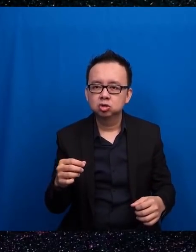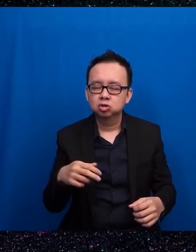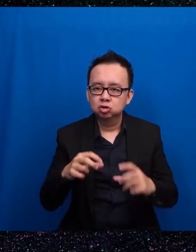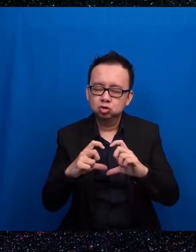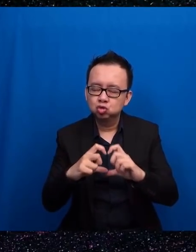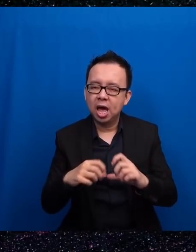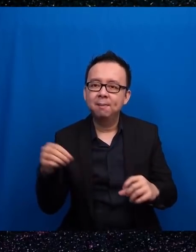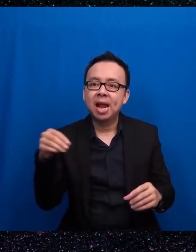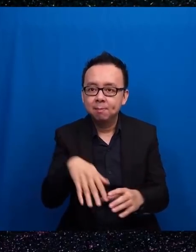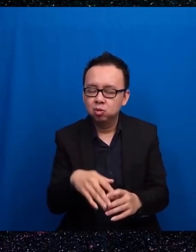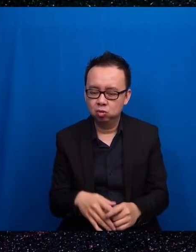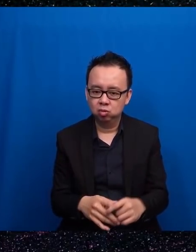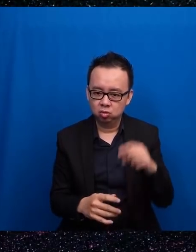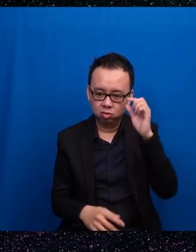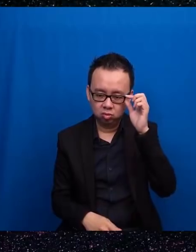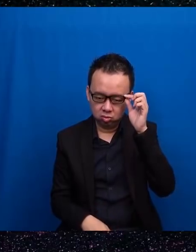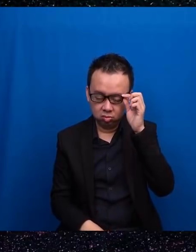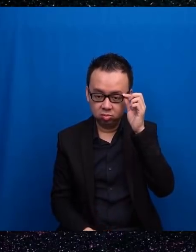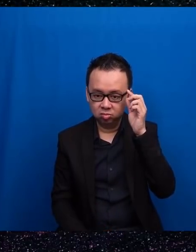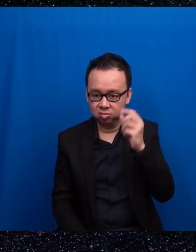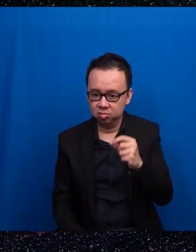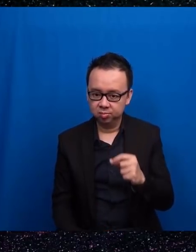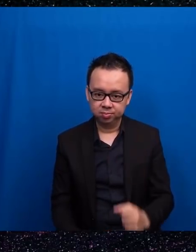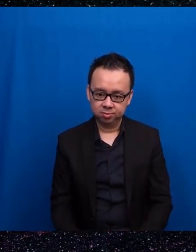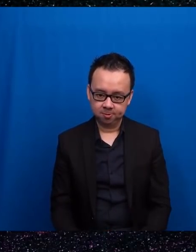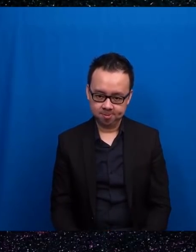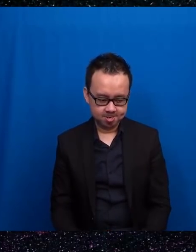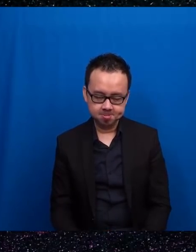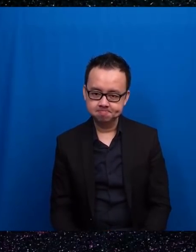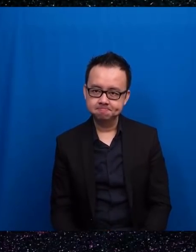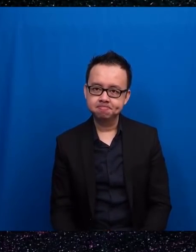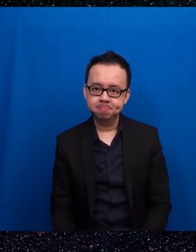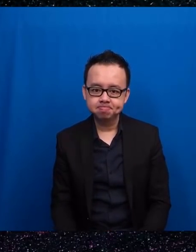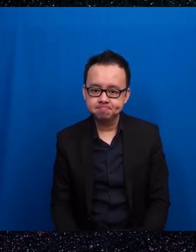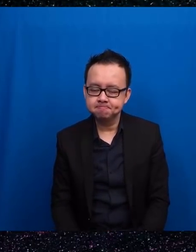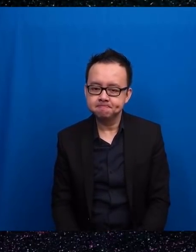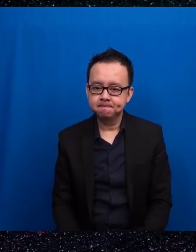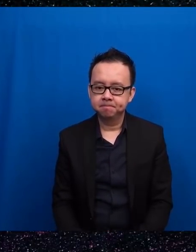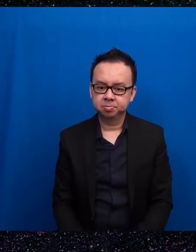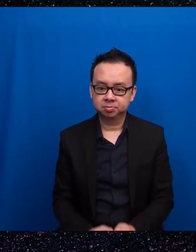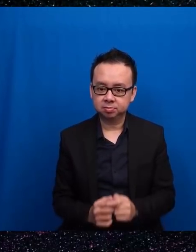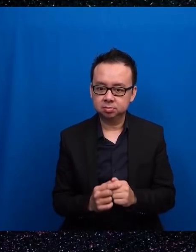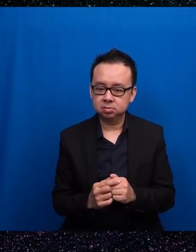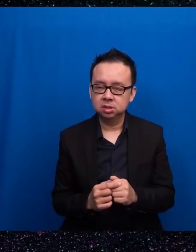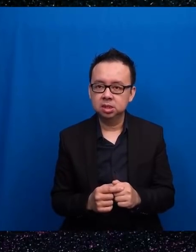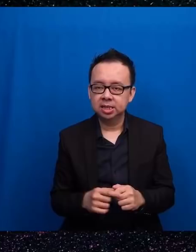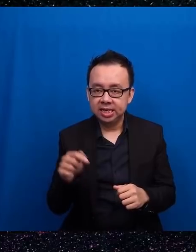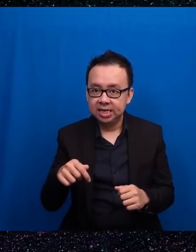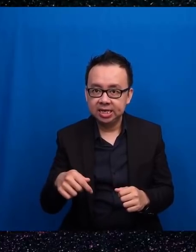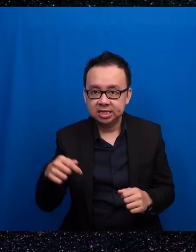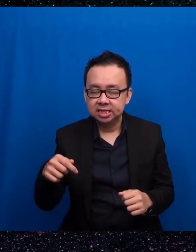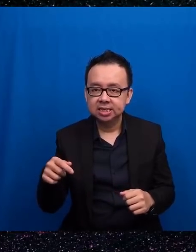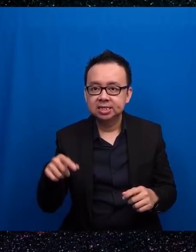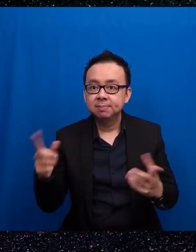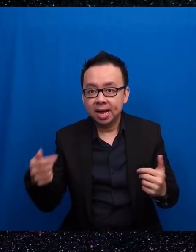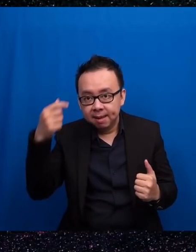bisa survive, gitulah katanya dunia. Orang-orang yang selama ini memperhatikan emergency fund, ini sebagai pelajaran berharga.